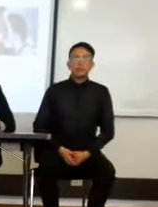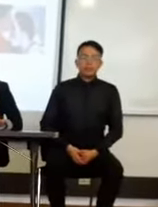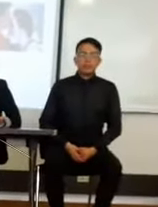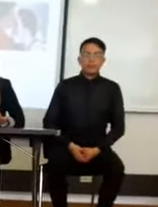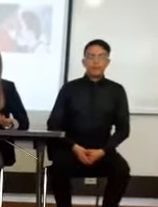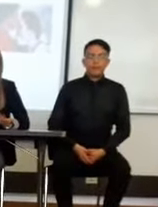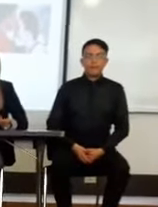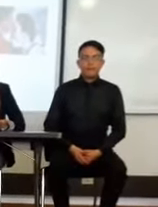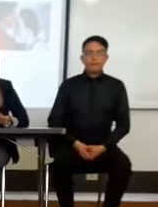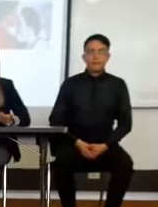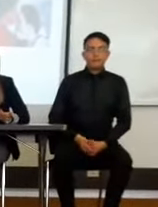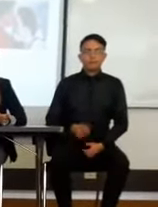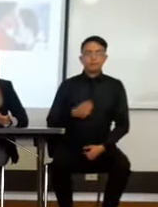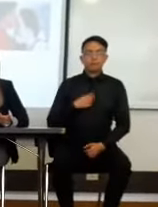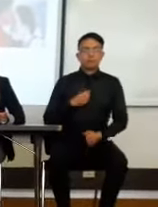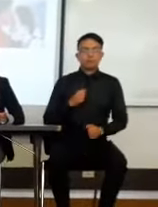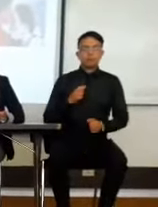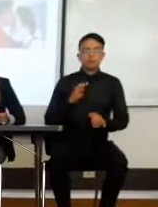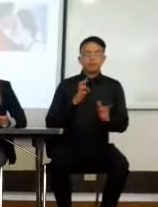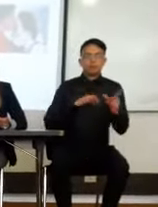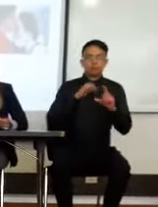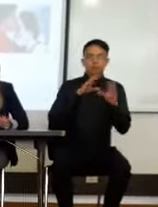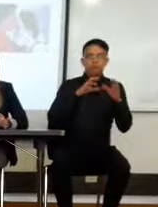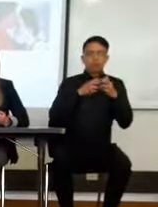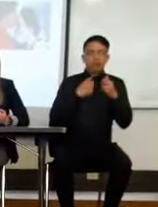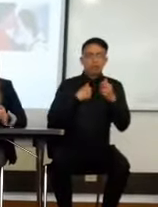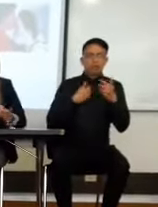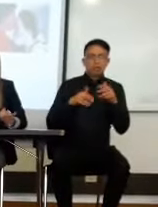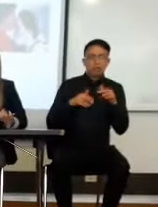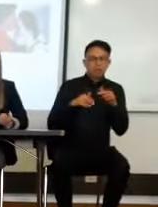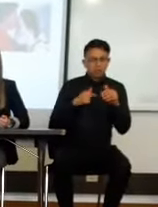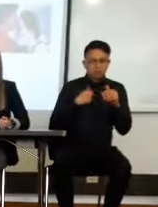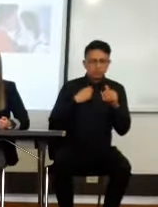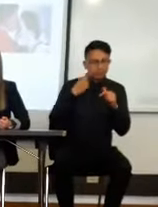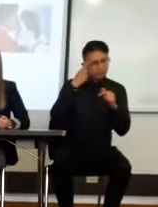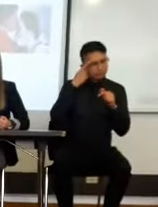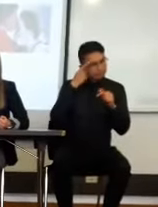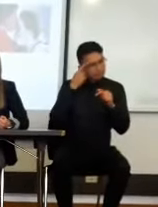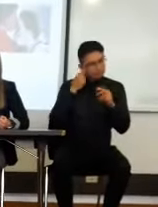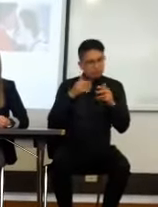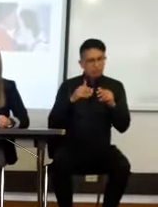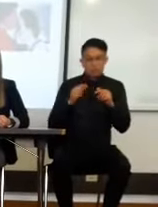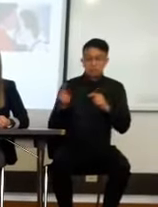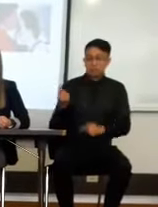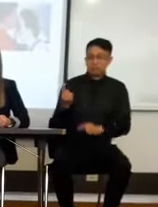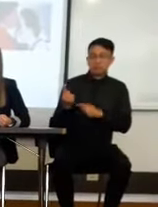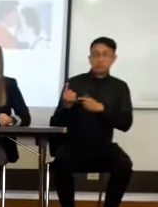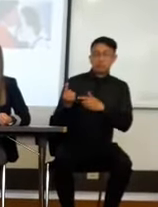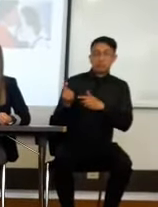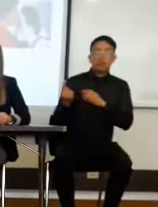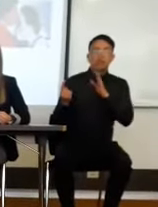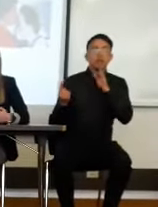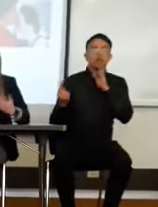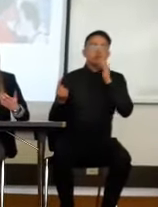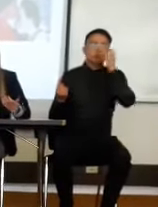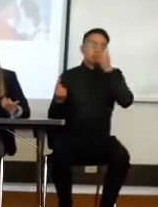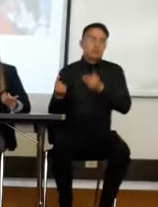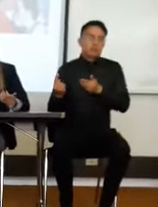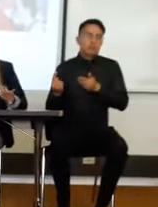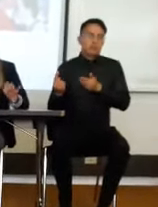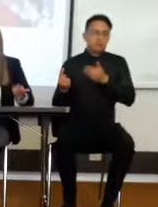Los profesionales tenemos muchos miedos y muchos temores cuando recibimos en consulta a una persona con discapacidad, ¿cierto?